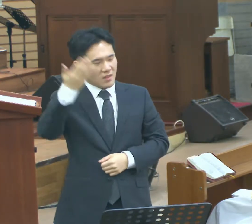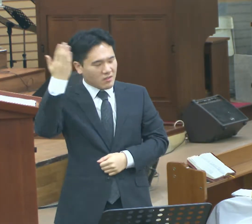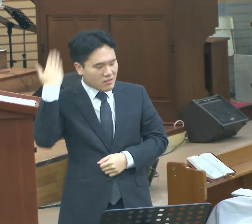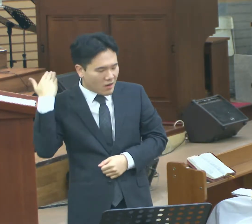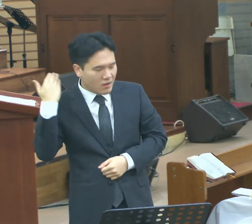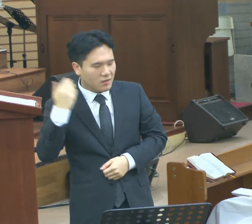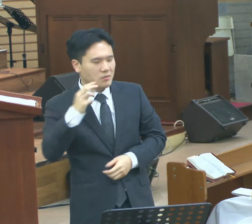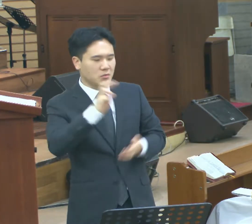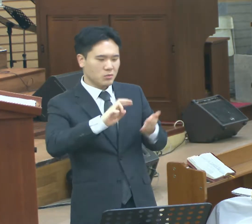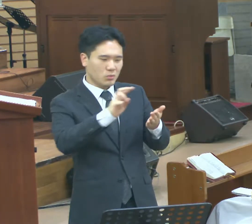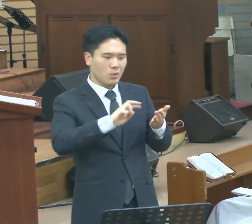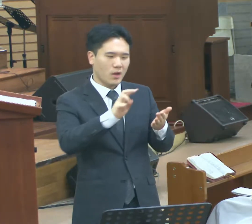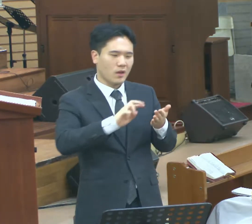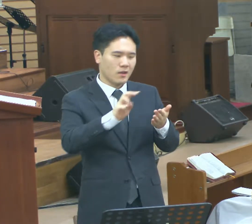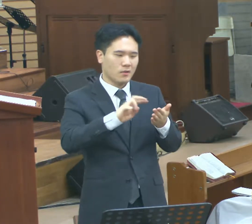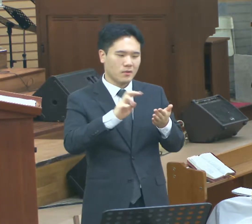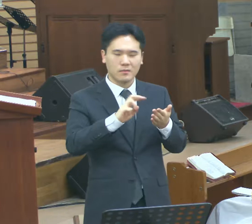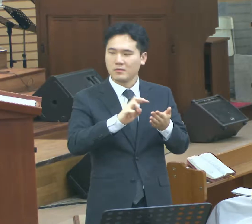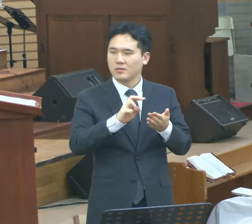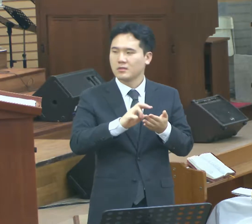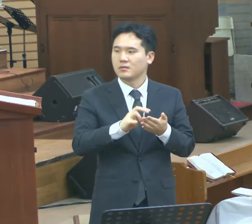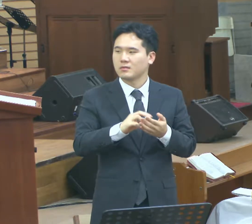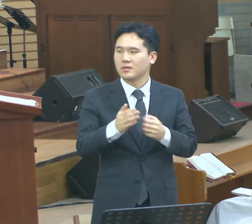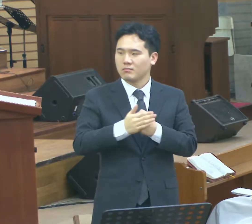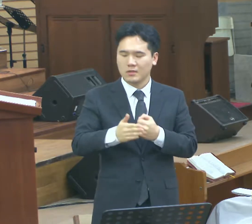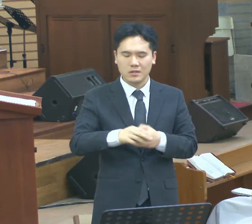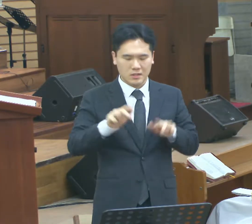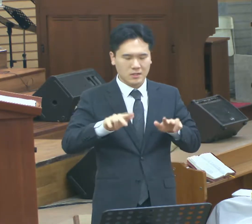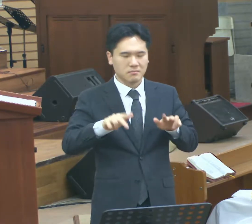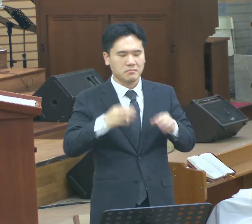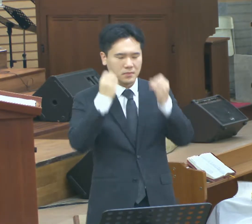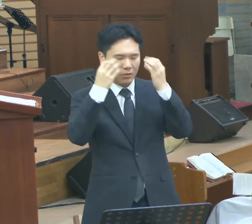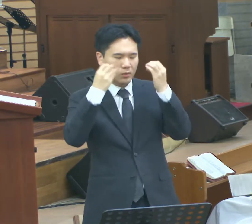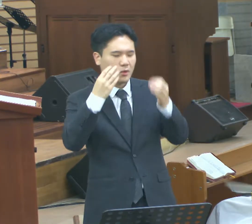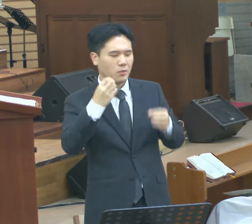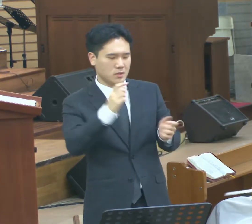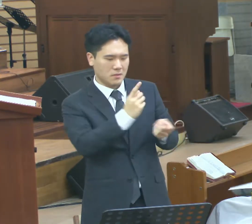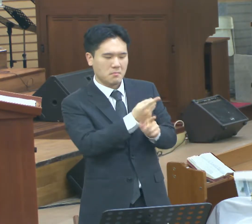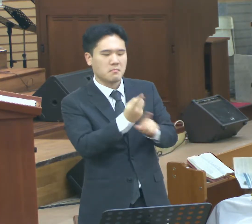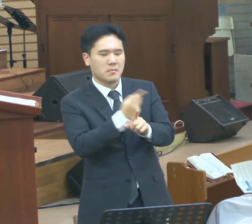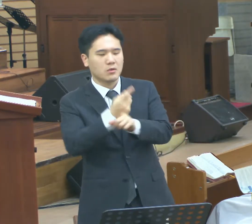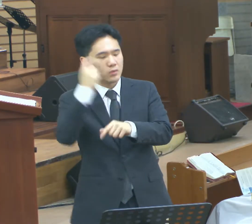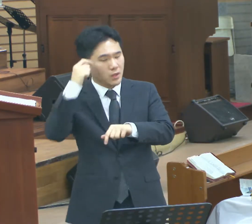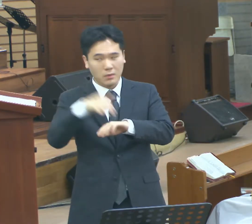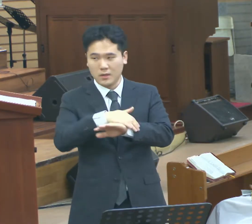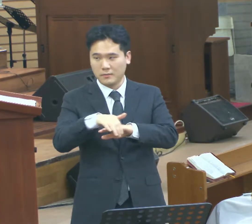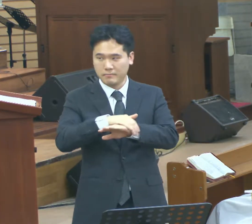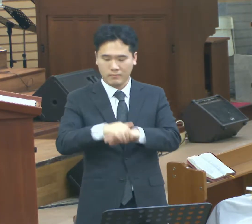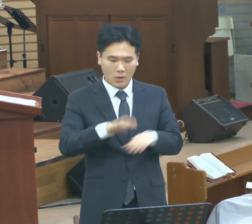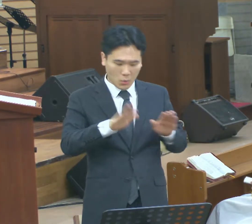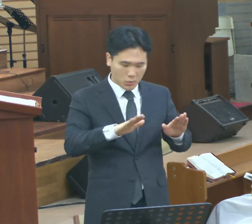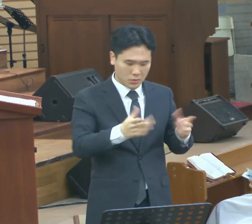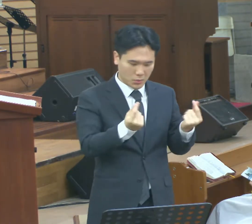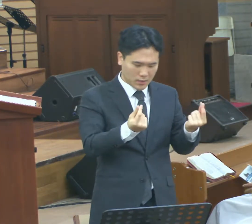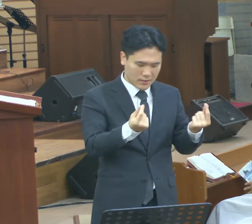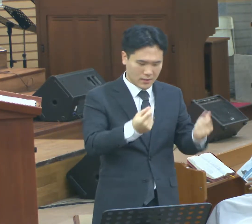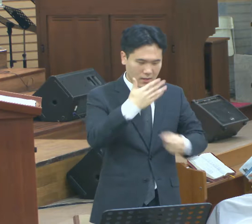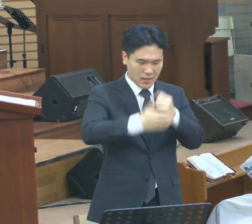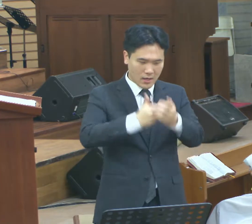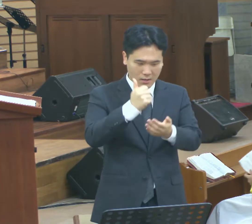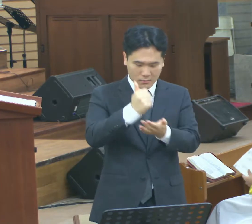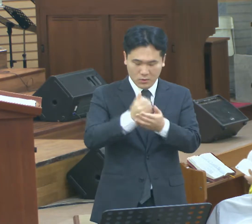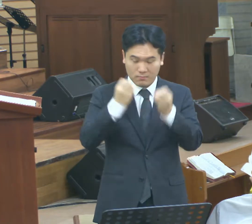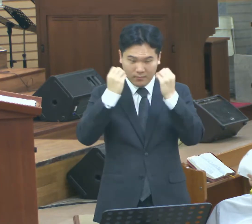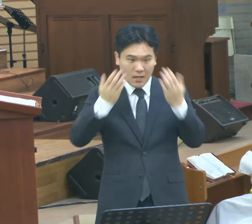봐요. 여기서 새 노래라는 것은요, 하나님께서 새 일을 행하실 것이기 때문에 그 새 일을 기대하면서